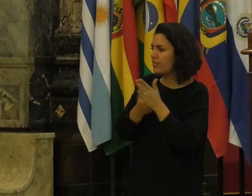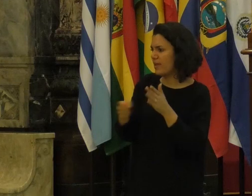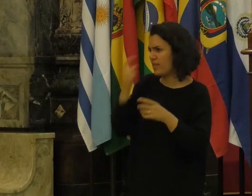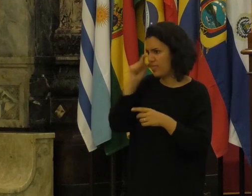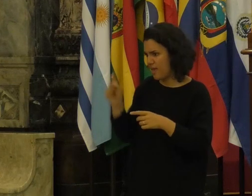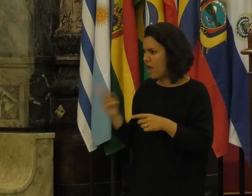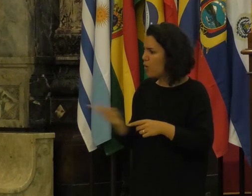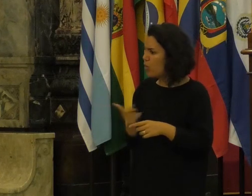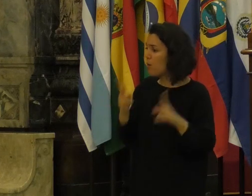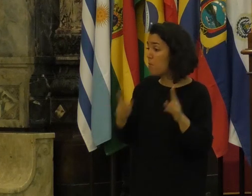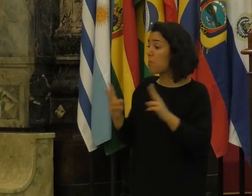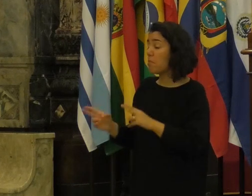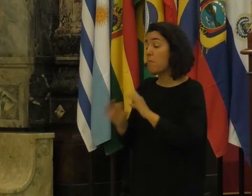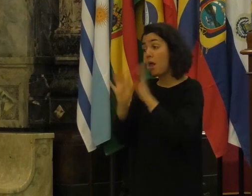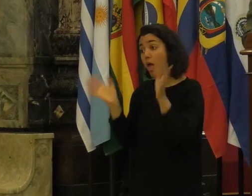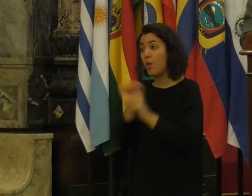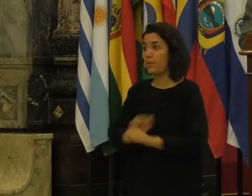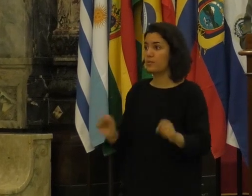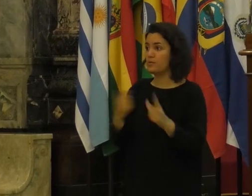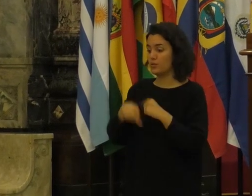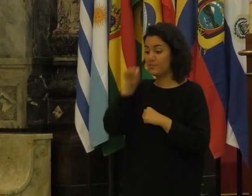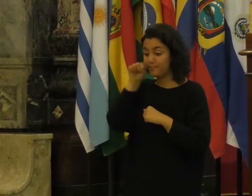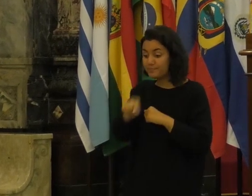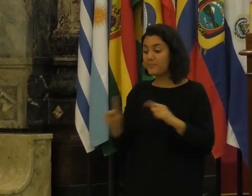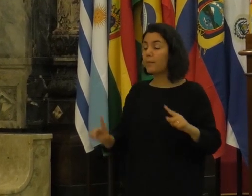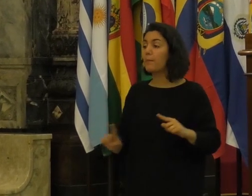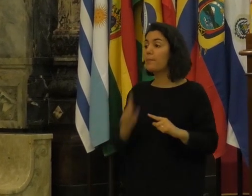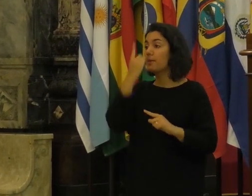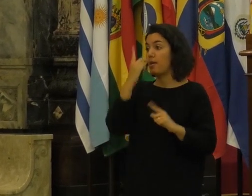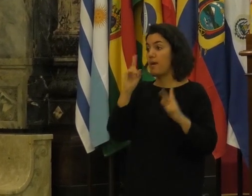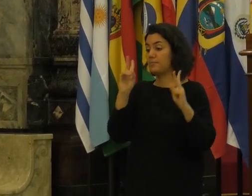momento sobre un periodo. En la primera de esas etapas,